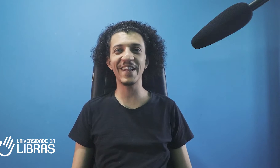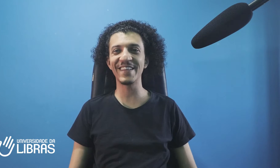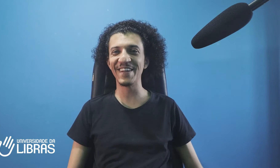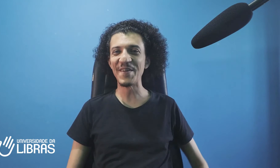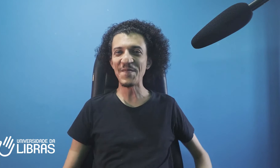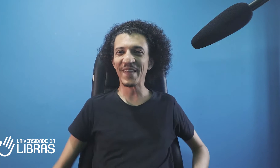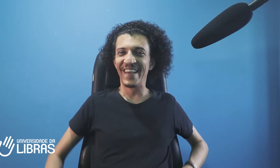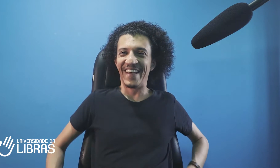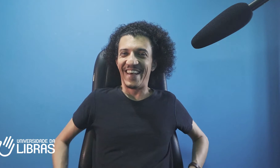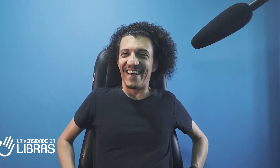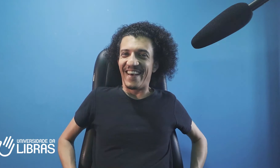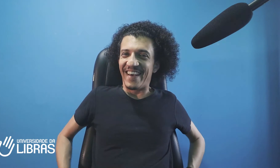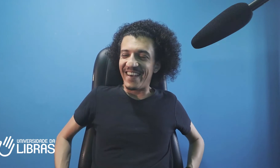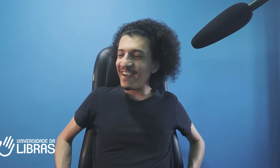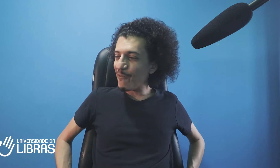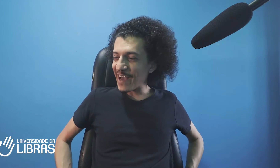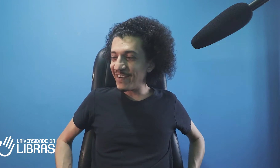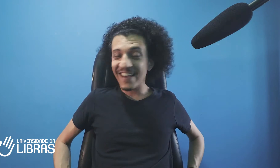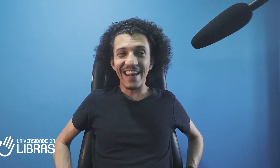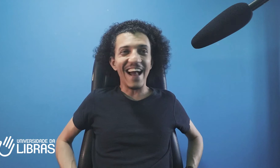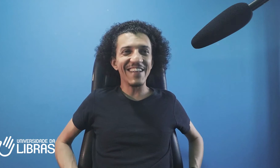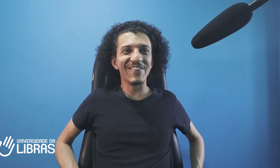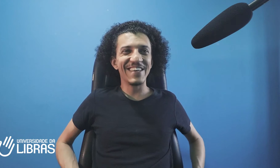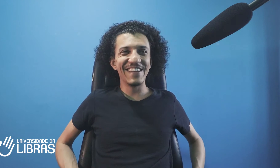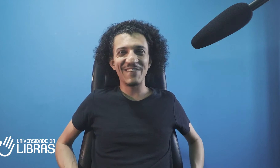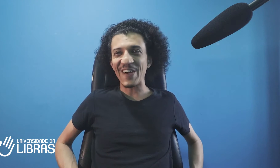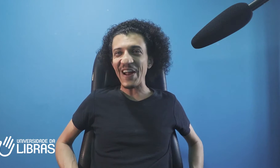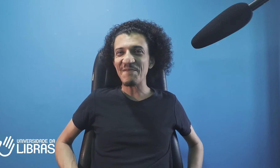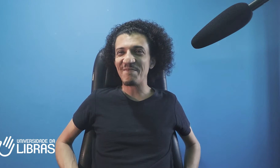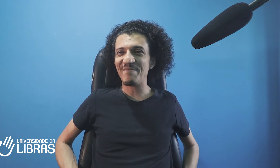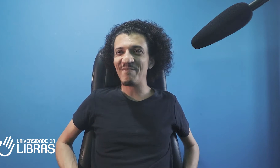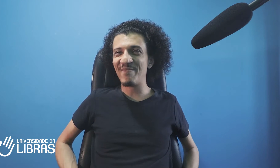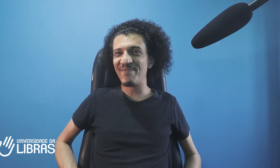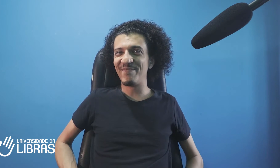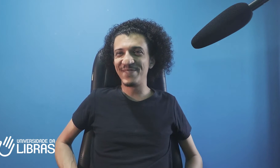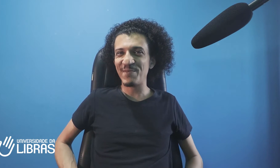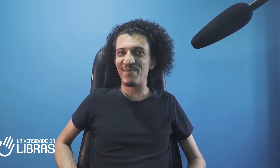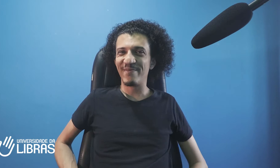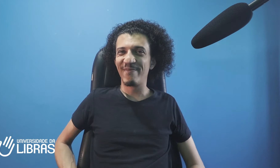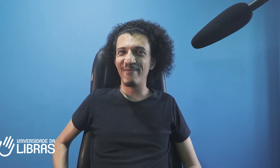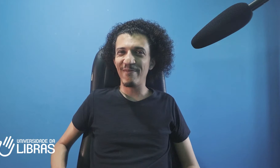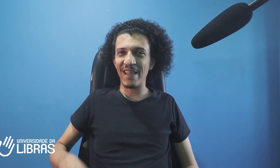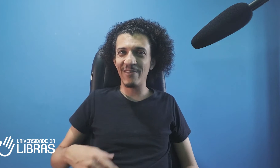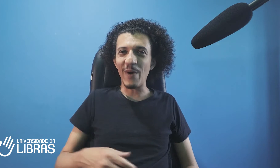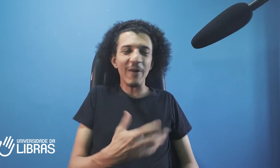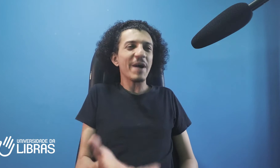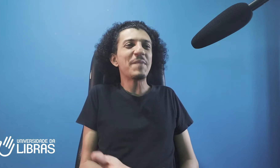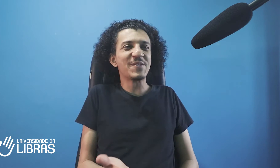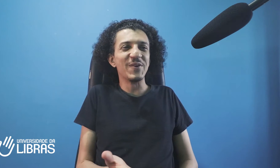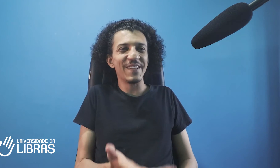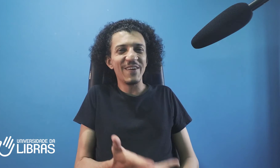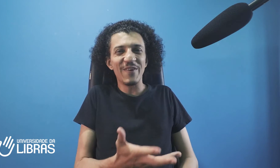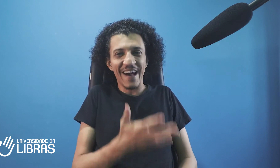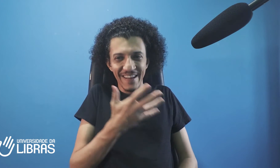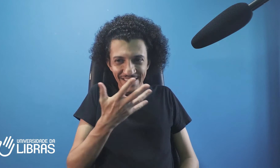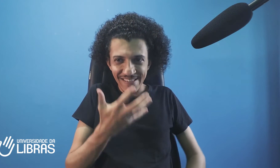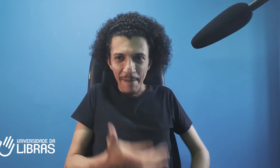em outro planeta e eu ficar grilado com aquilo eu quero tipo não era qualquer pessoa entendeu o cara